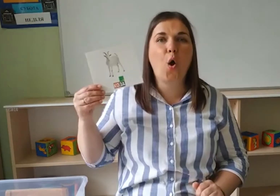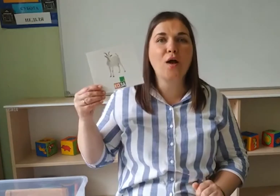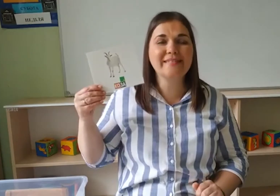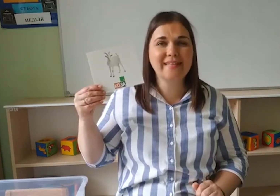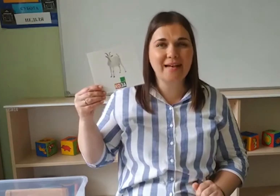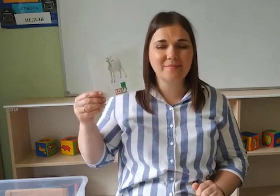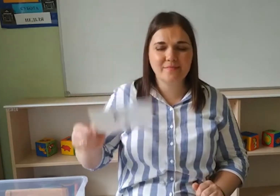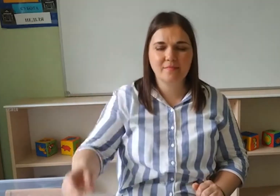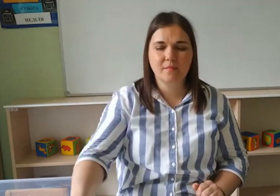Коза.